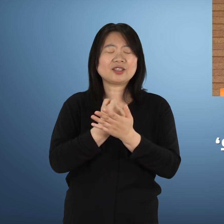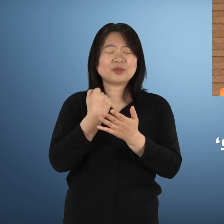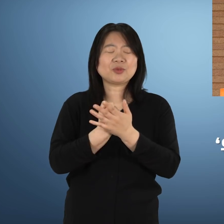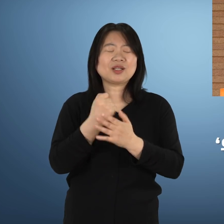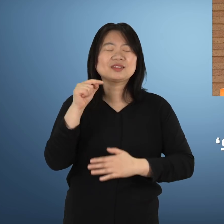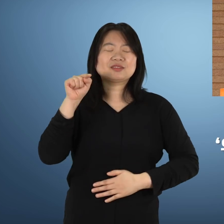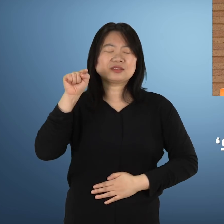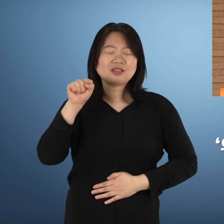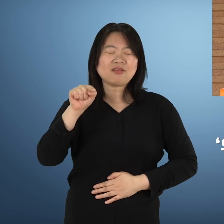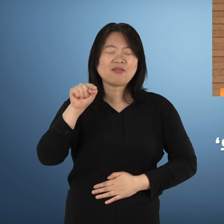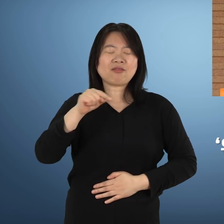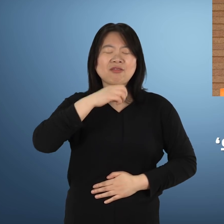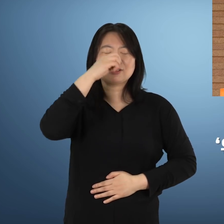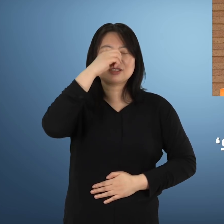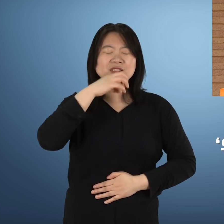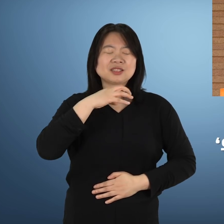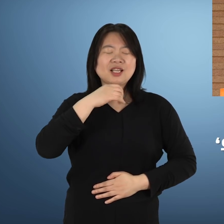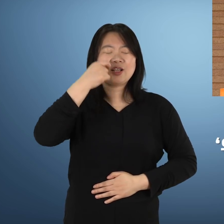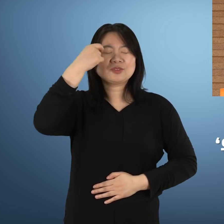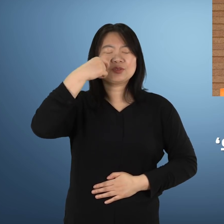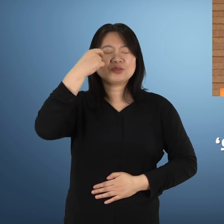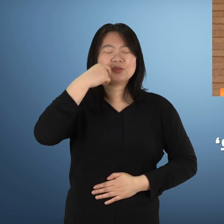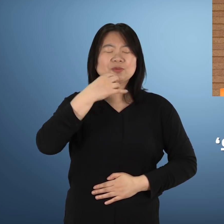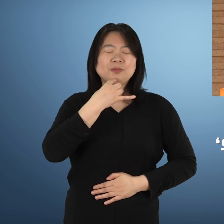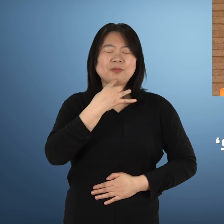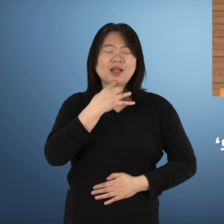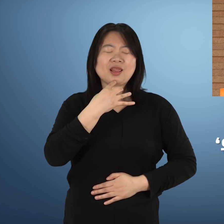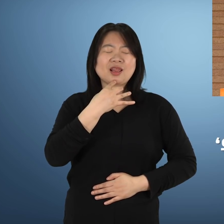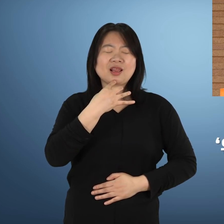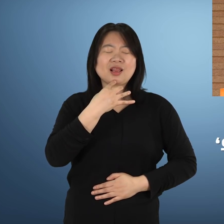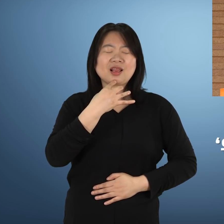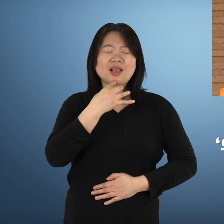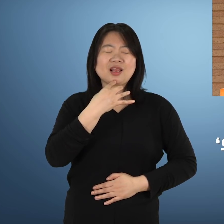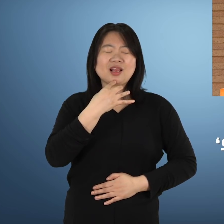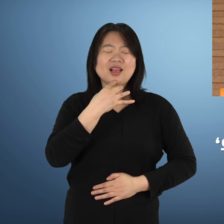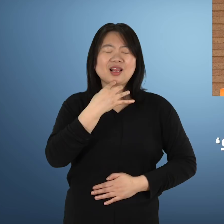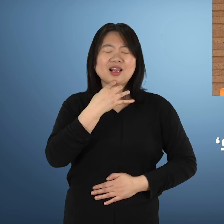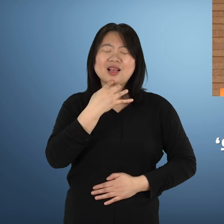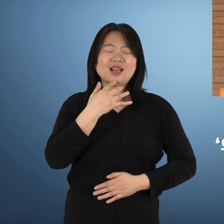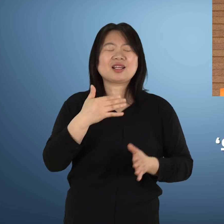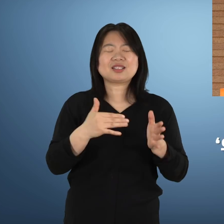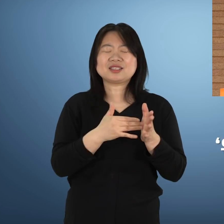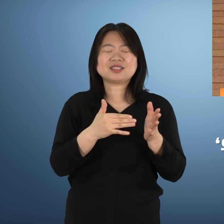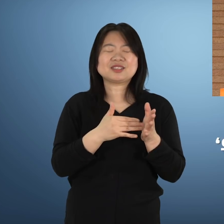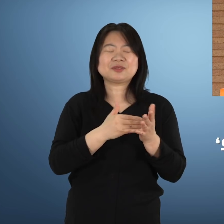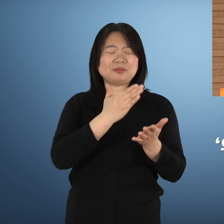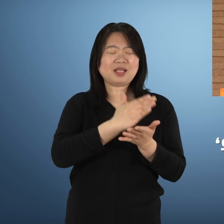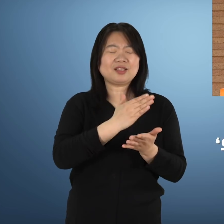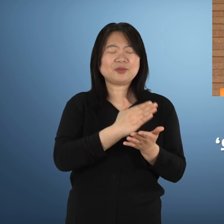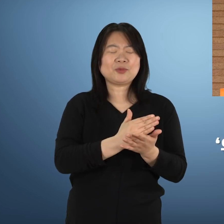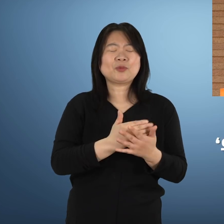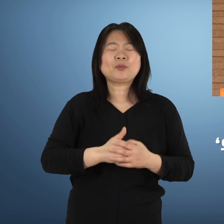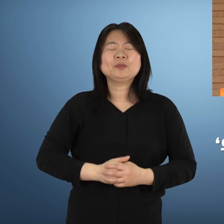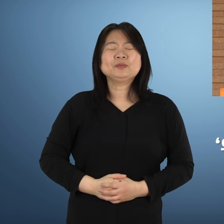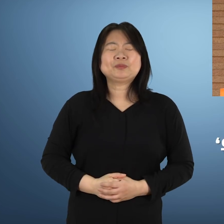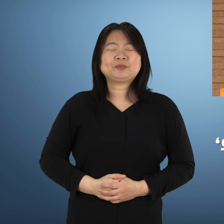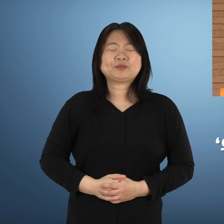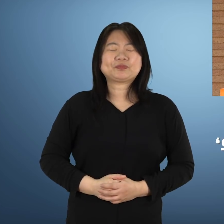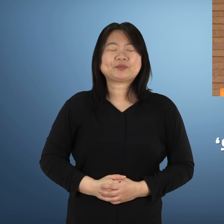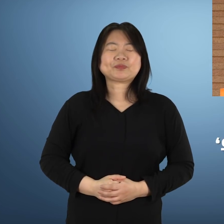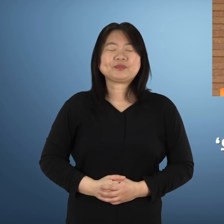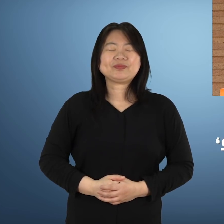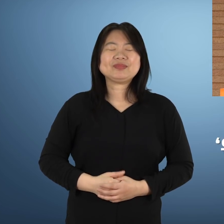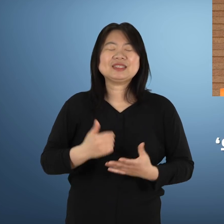애통이 그저 물리적인 눈물을 흘리는 슬픔으로 끝나지 않도록 도우시고,